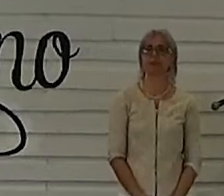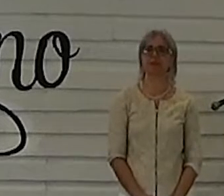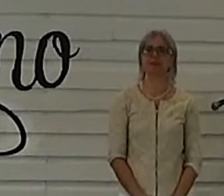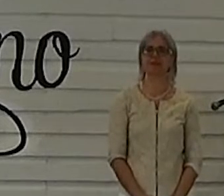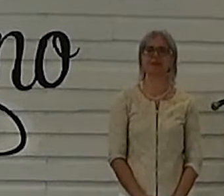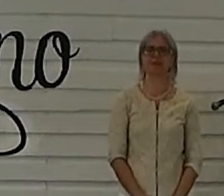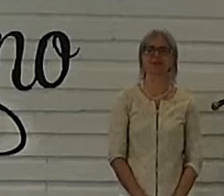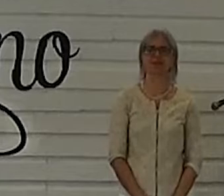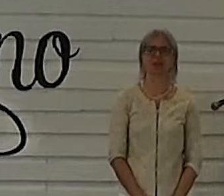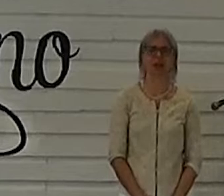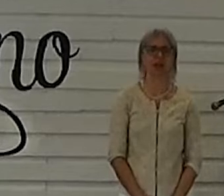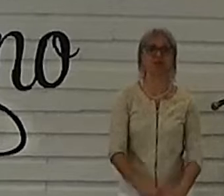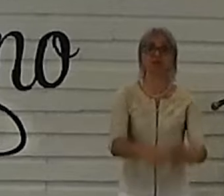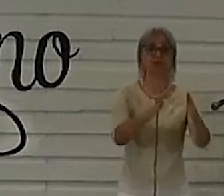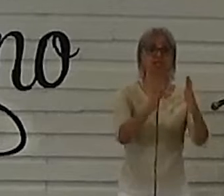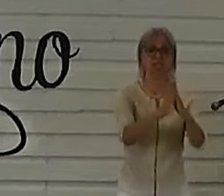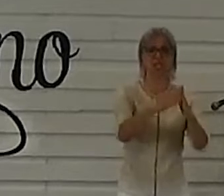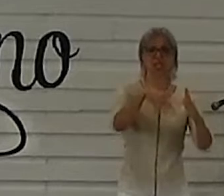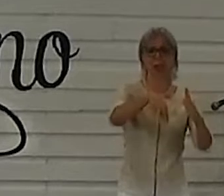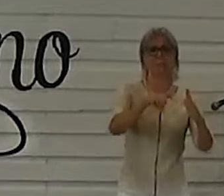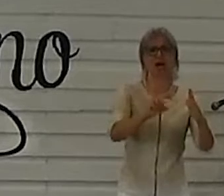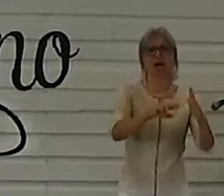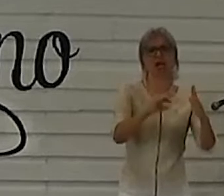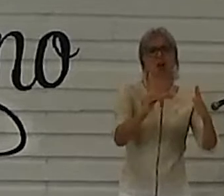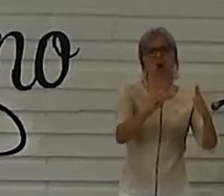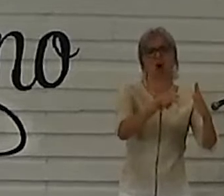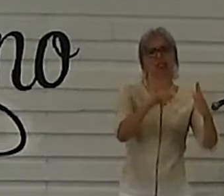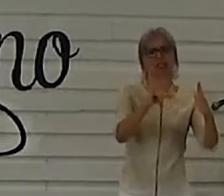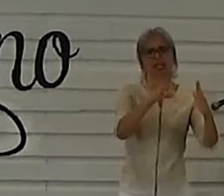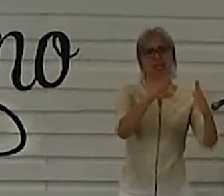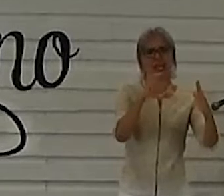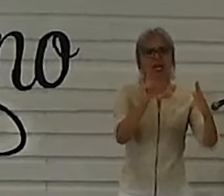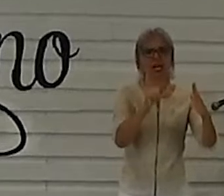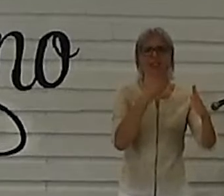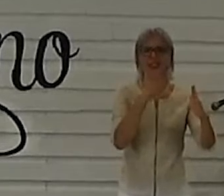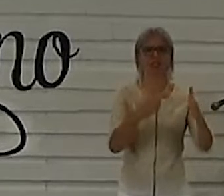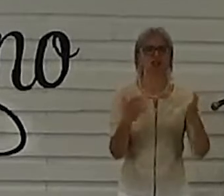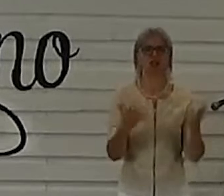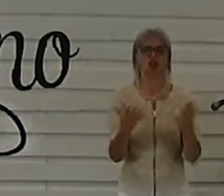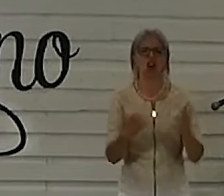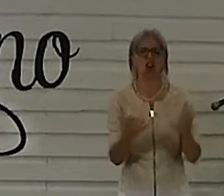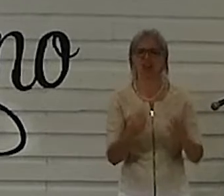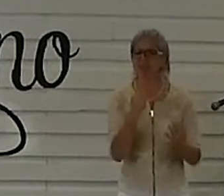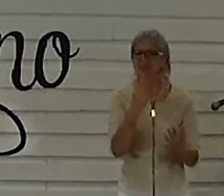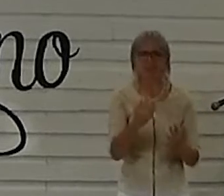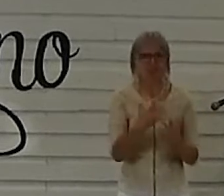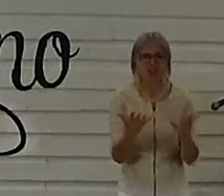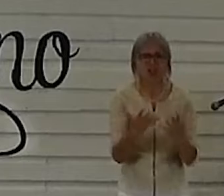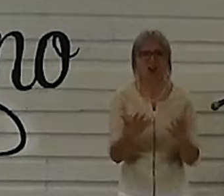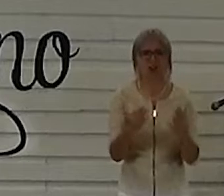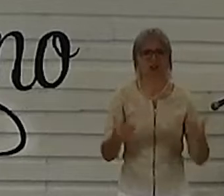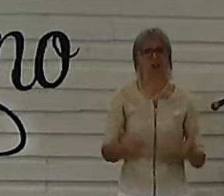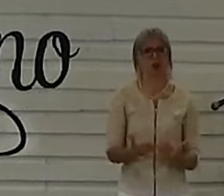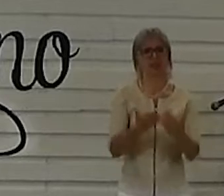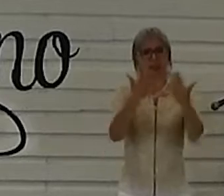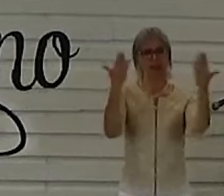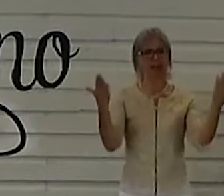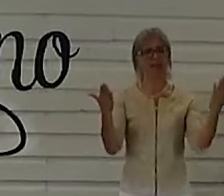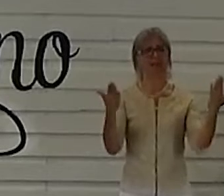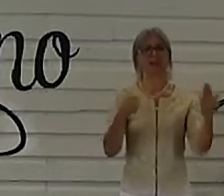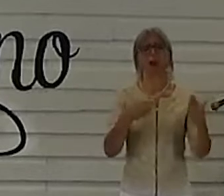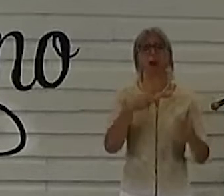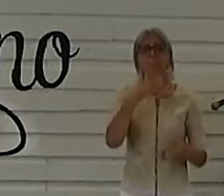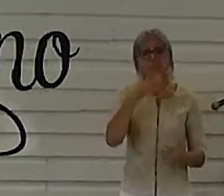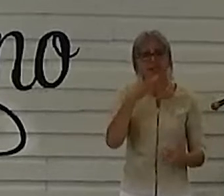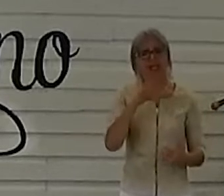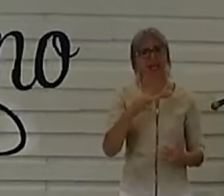Cosa dicono della Chiesa di Marostica? Cosa stanno dicendo della Chiesa di Marostica? Questa mattina questo messaggio è per te, perché voglio